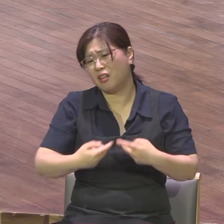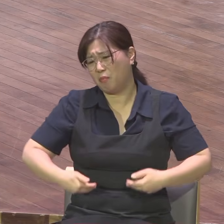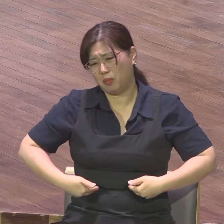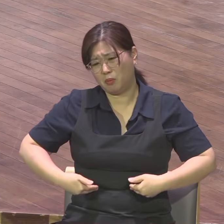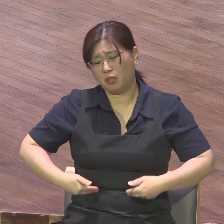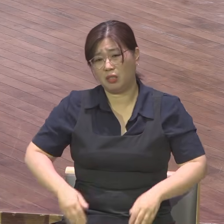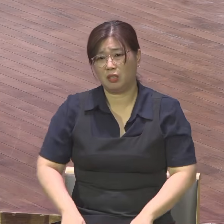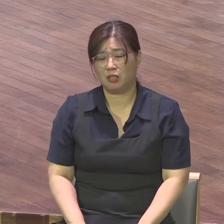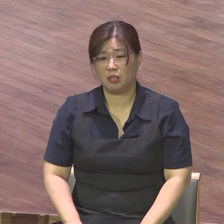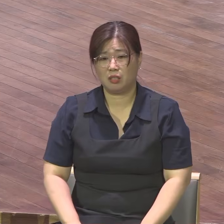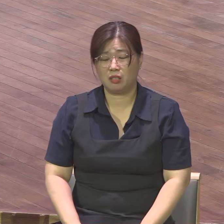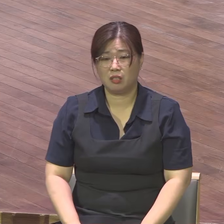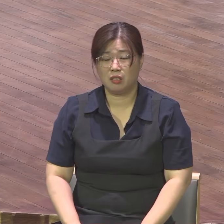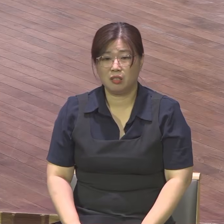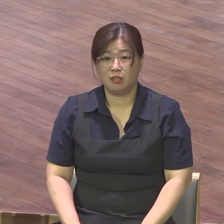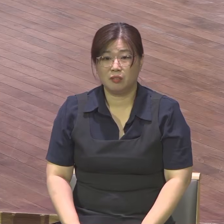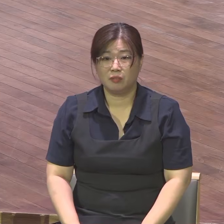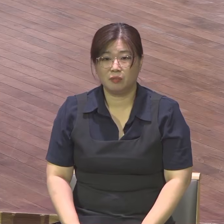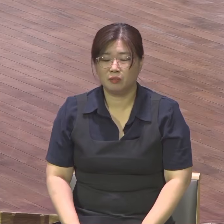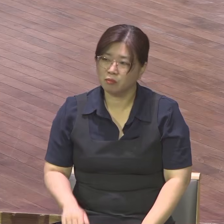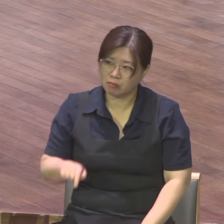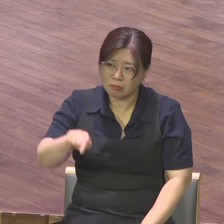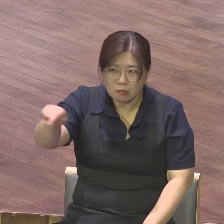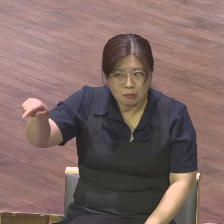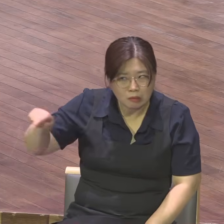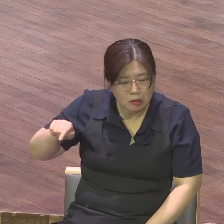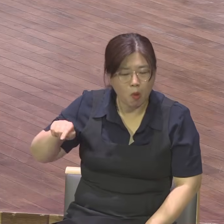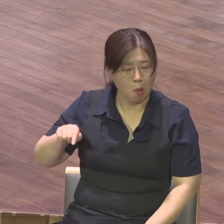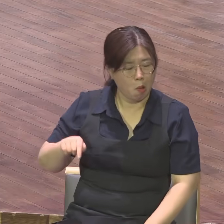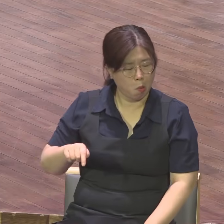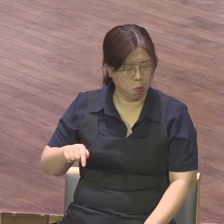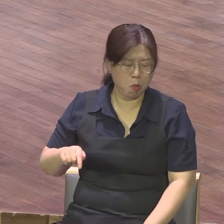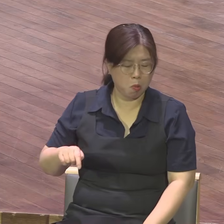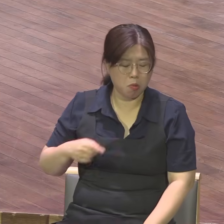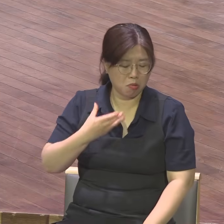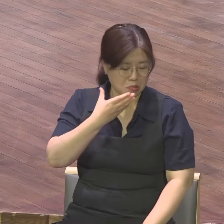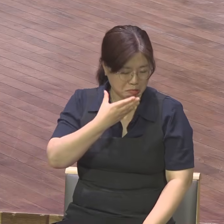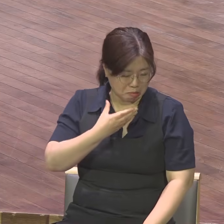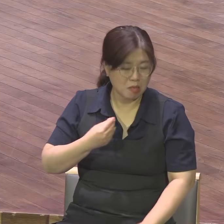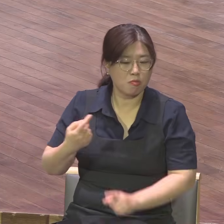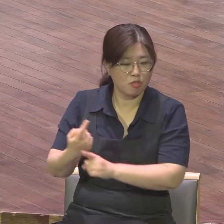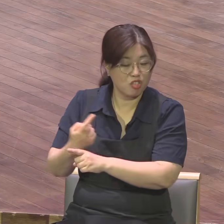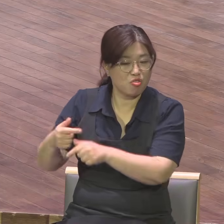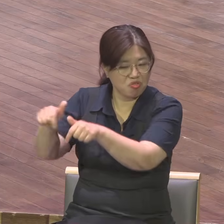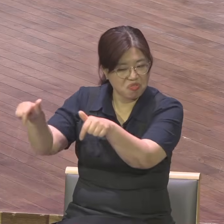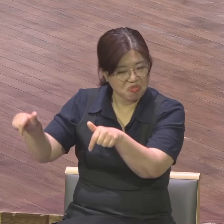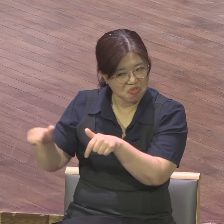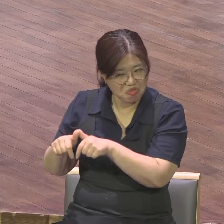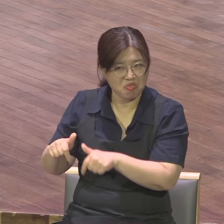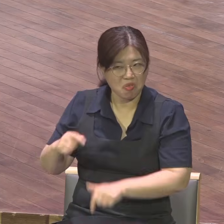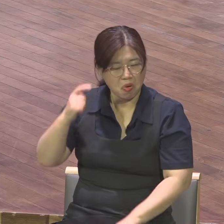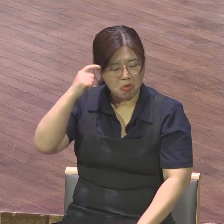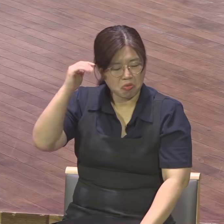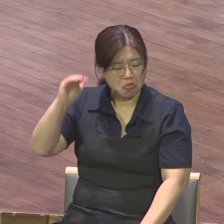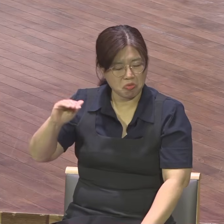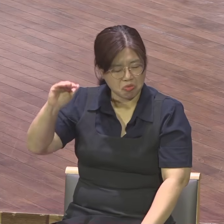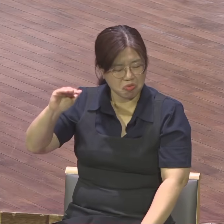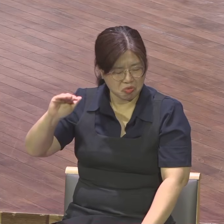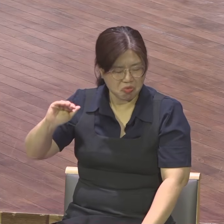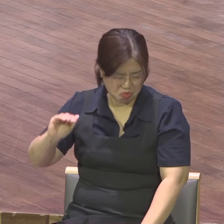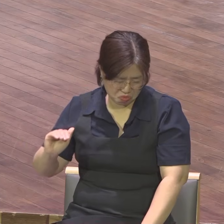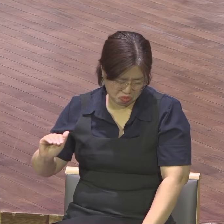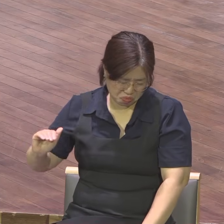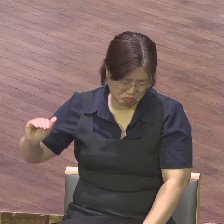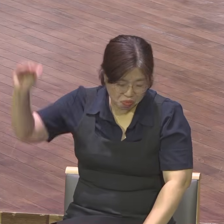다르죠. 신앙의 수준이 다르죠. 남을 위해서 기도를 해주는 그 모임을 가진다.